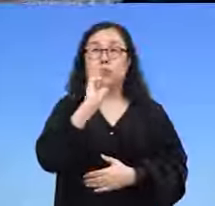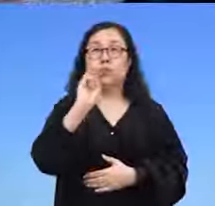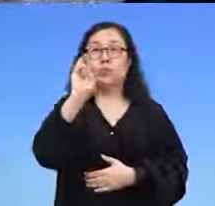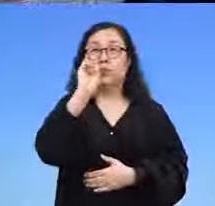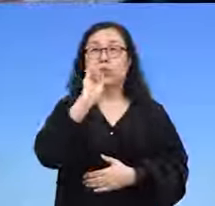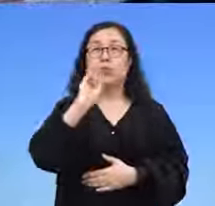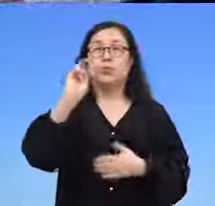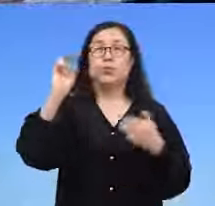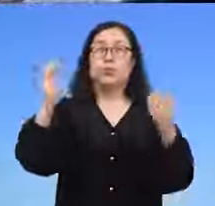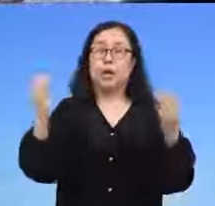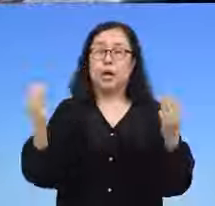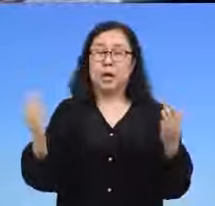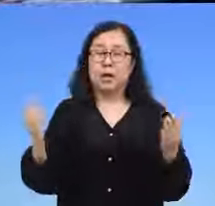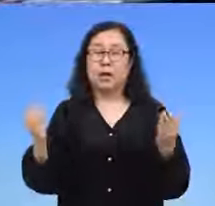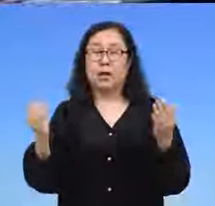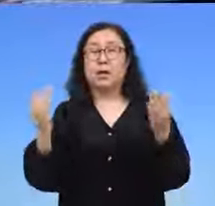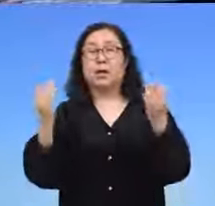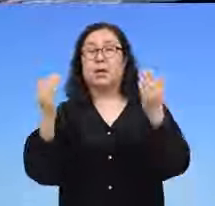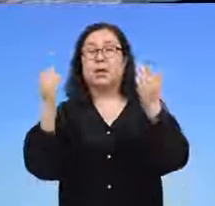송축하리.